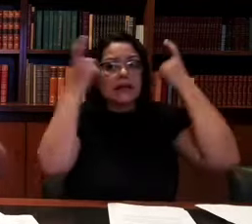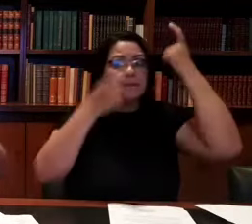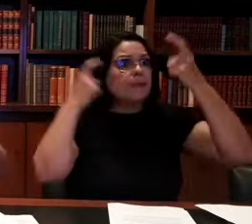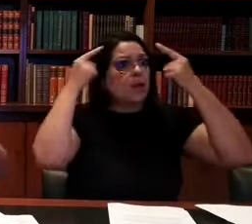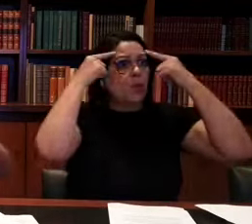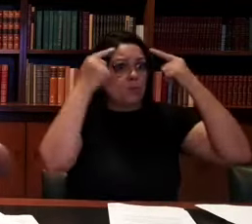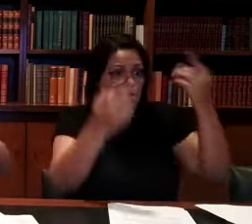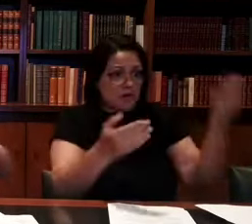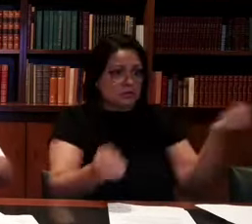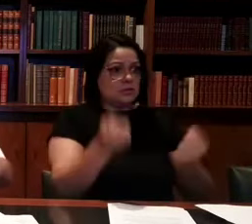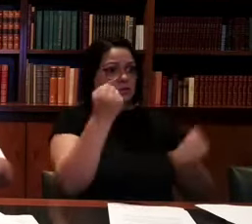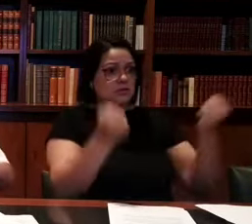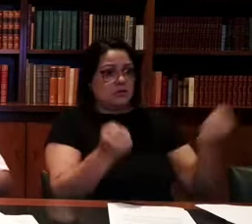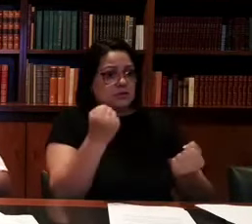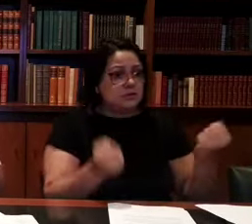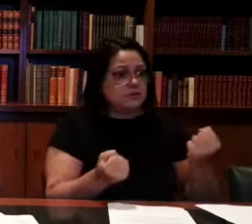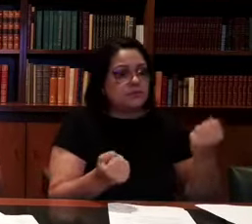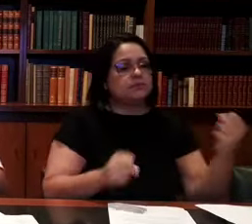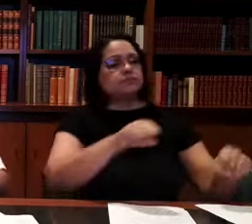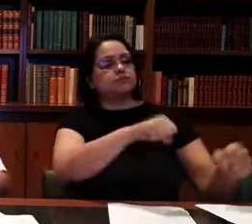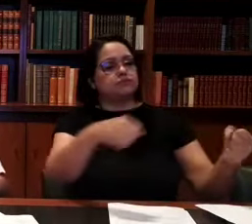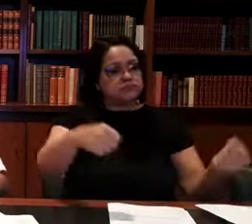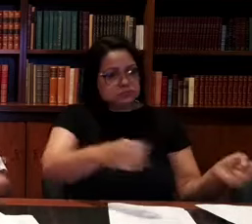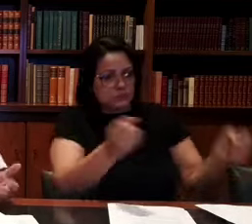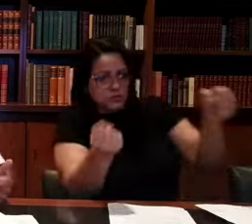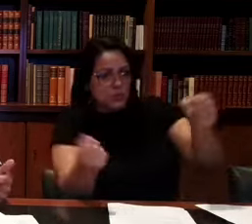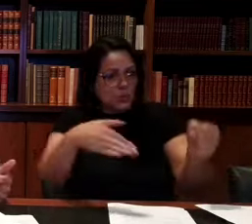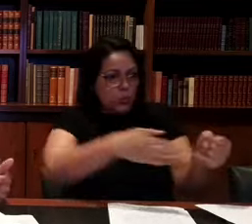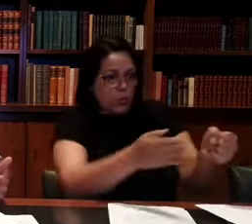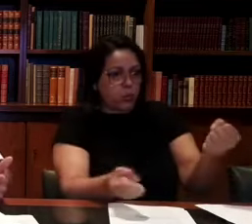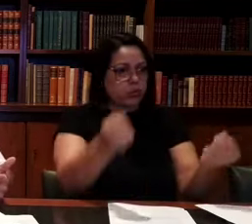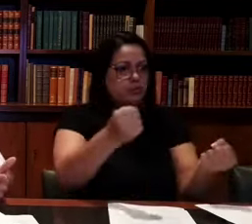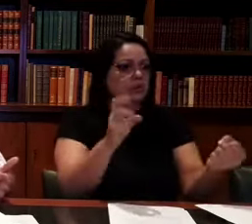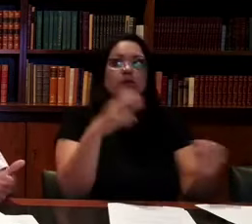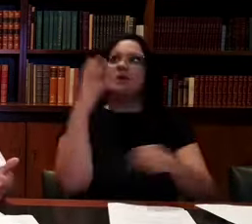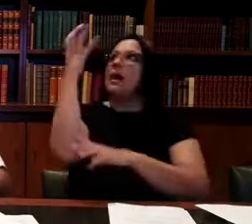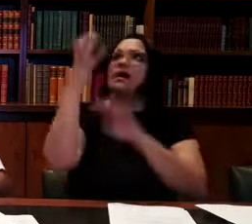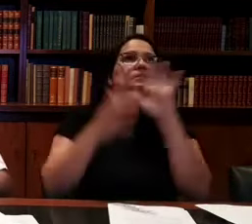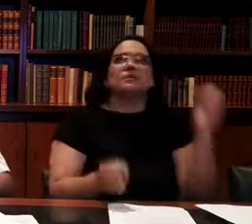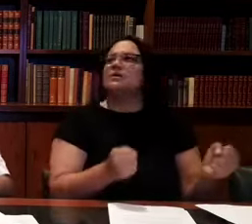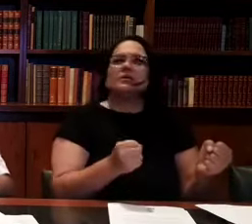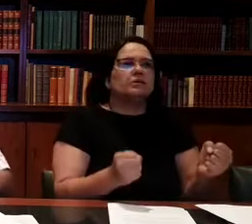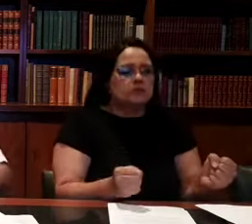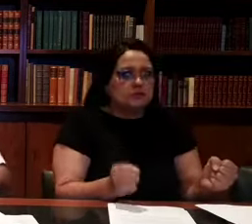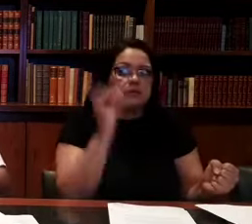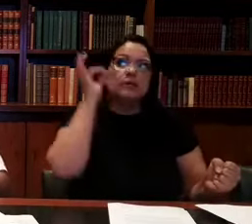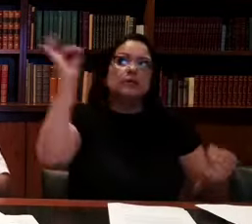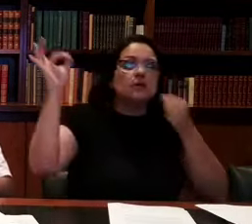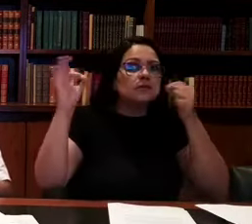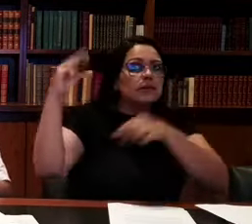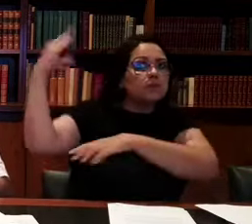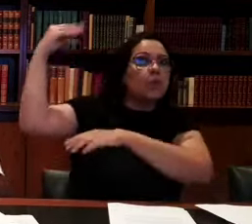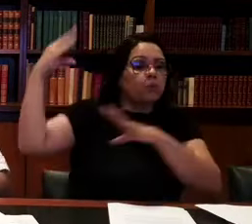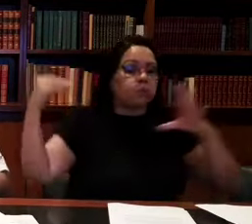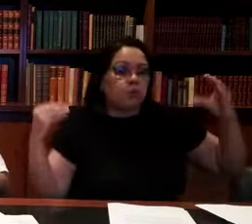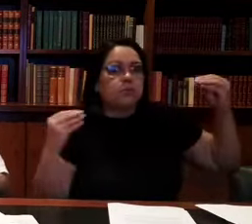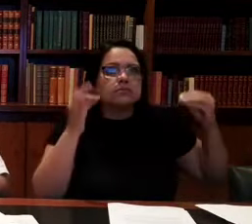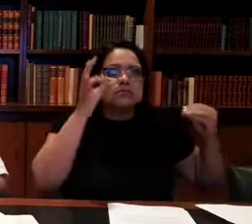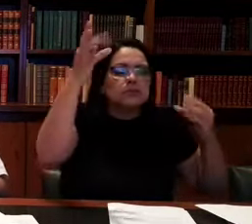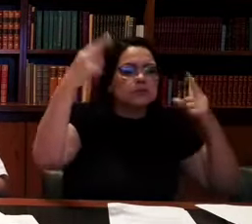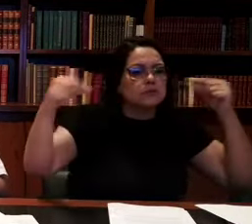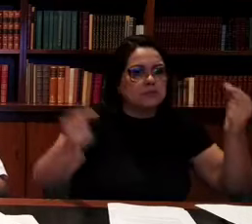preocupado com a pista né e com a sinuosidade da mesa tá preocupado lá para o Mato tempo escondido lá não vai dar né na quarta uma